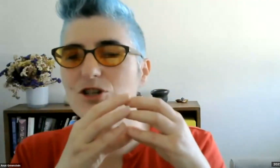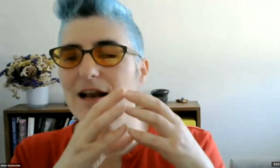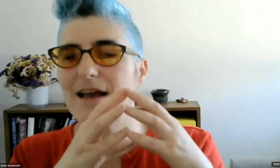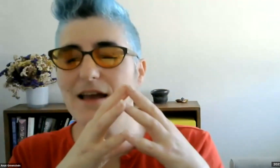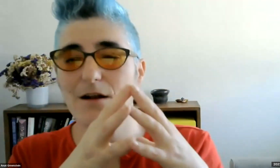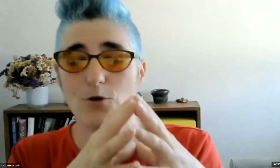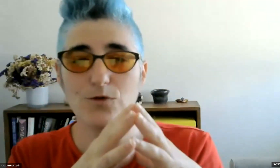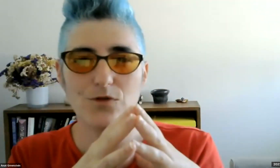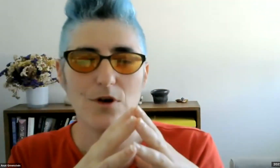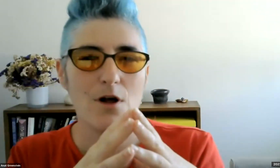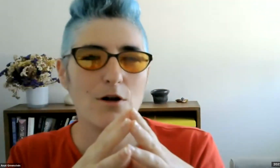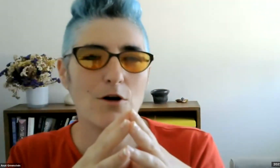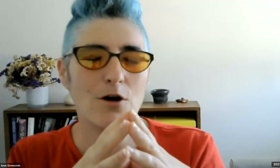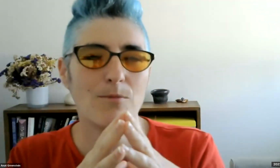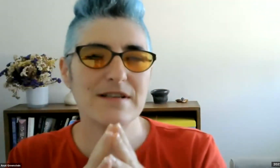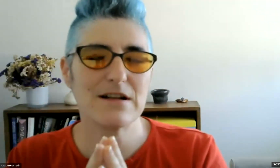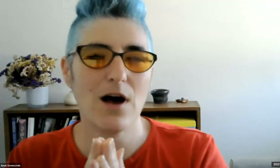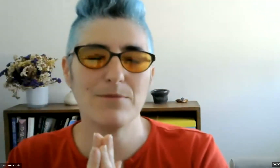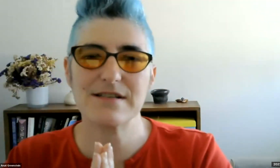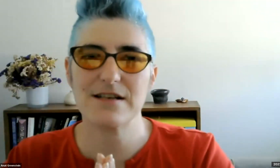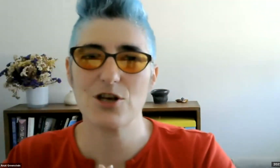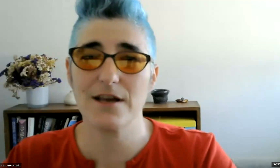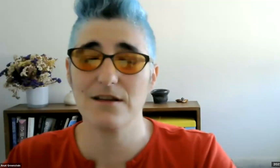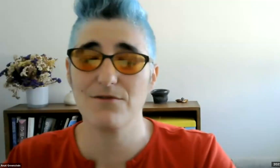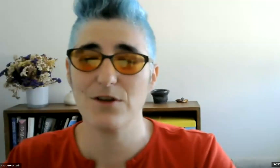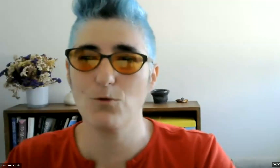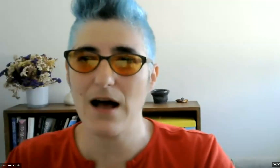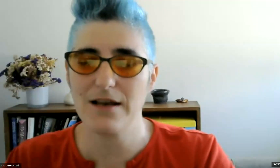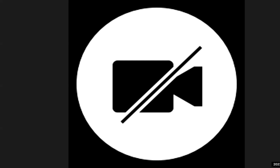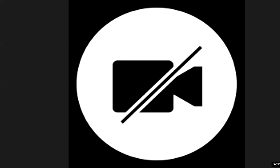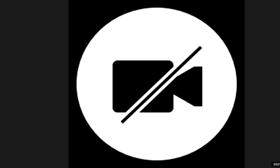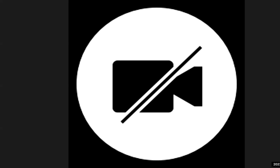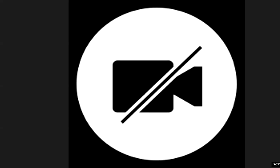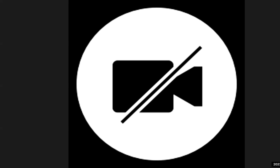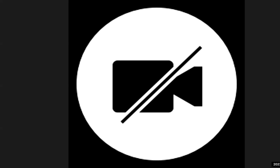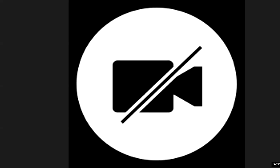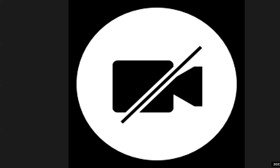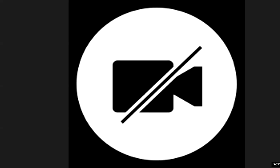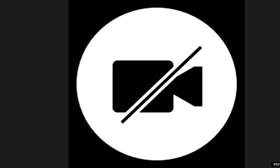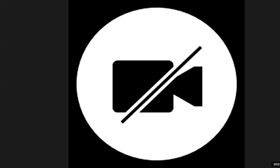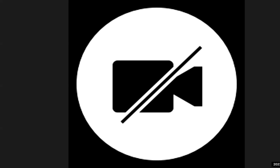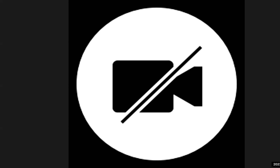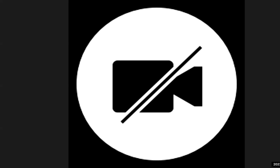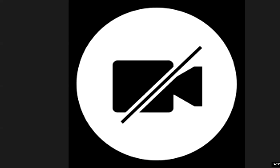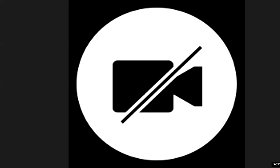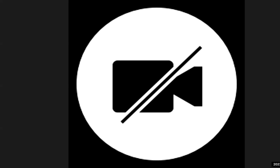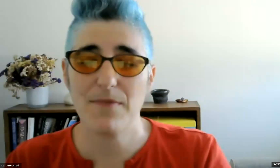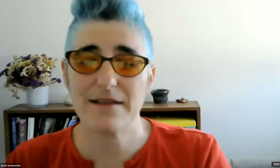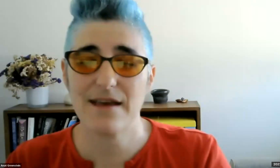של קהילות לא על בסיס של אינדיבידואליות כי בסיס של אינדיבידואליות הוא באמת